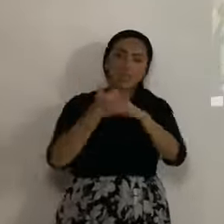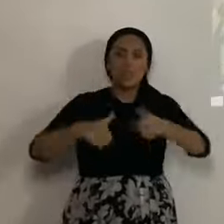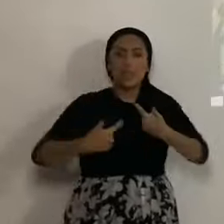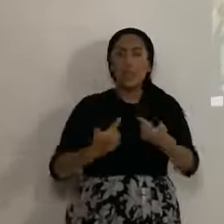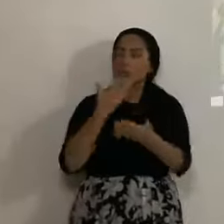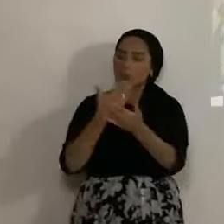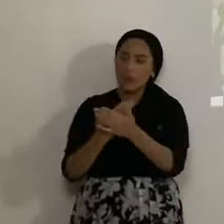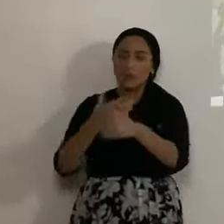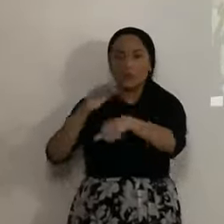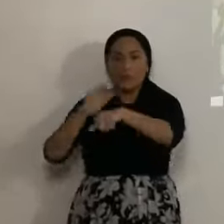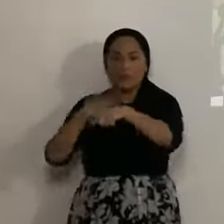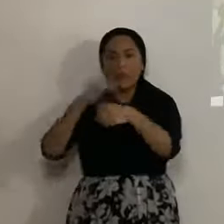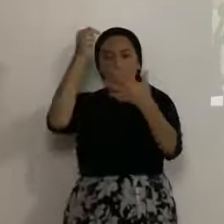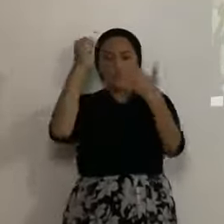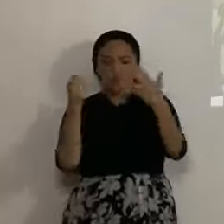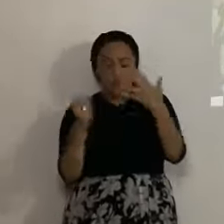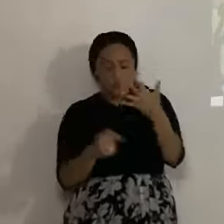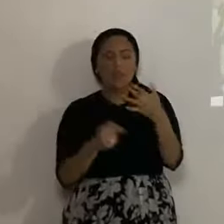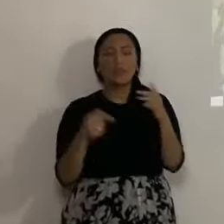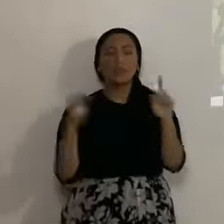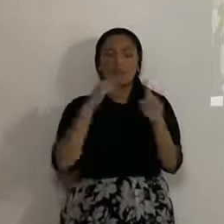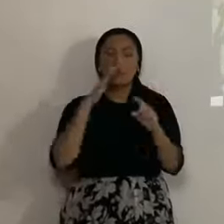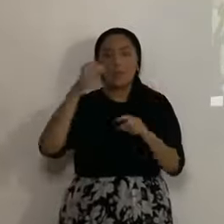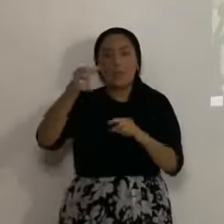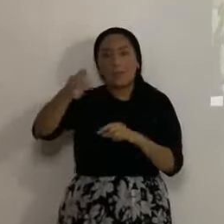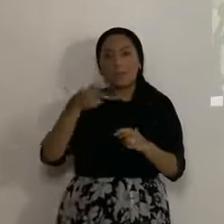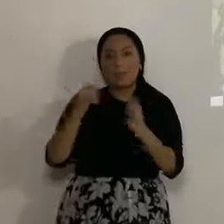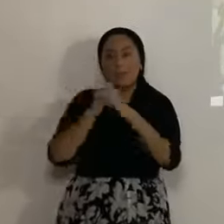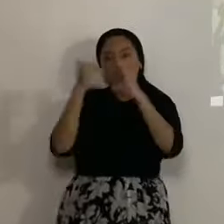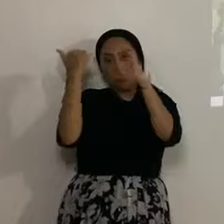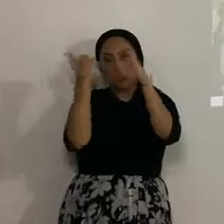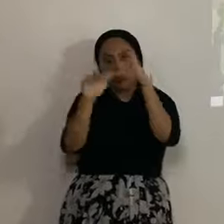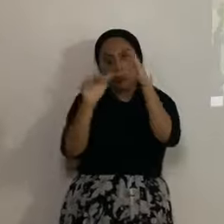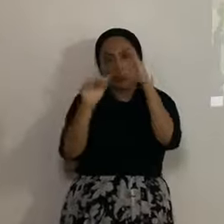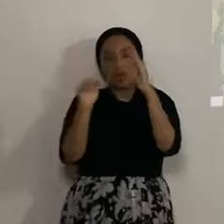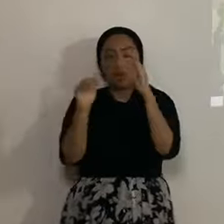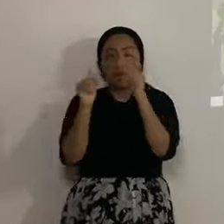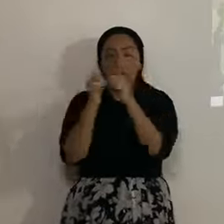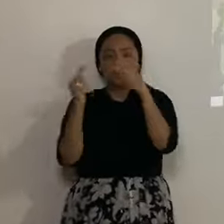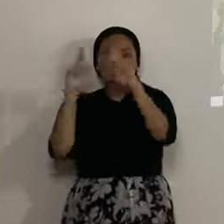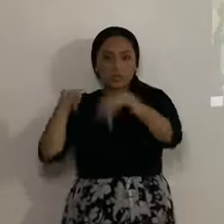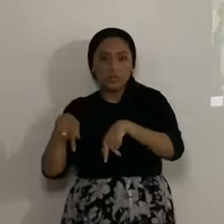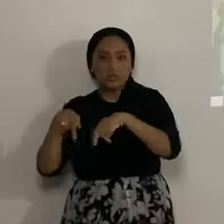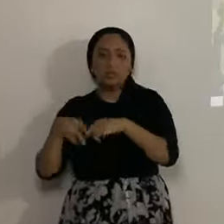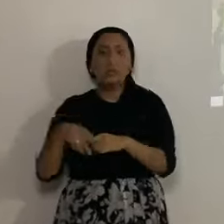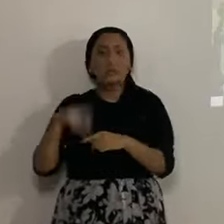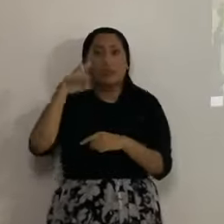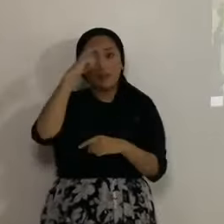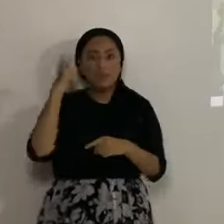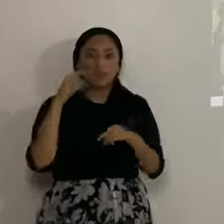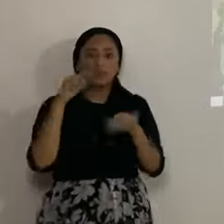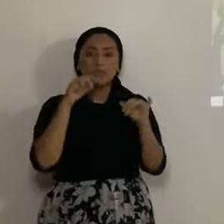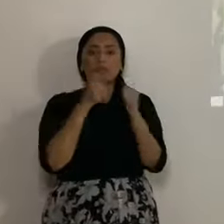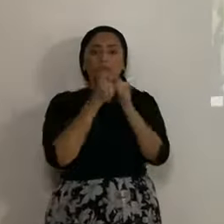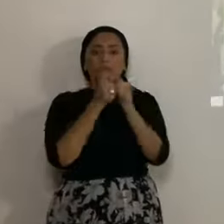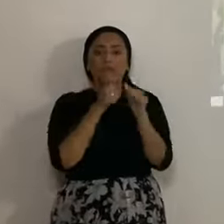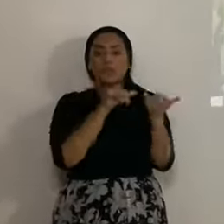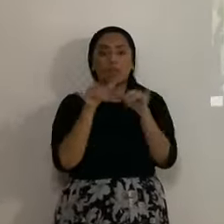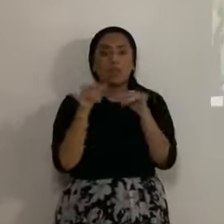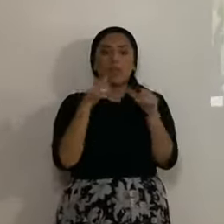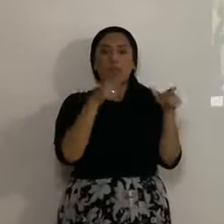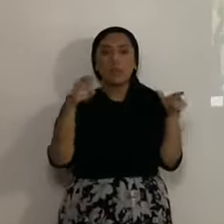conviene, etcétera, etcétera, este va a regresar con un mensaje de aspereza con este porque habla en el mismo lenguaje,